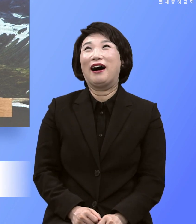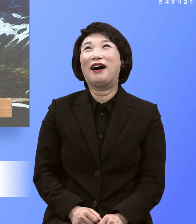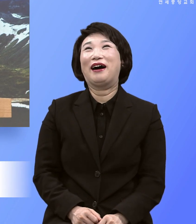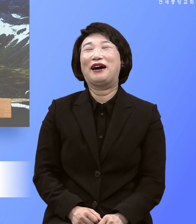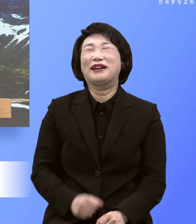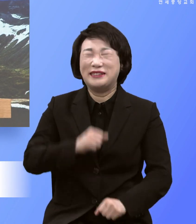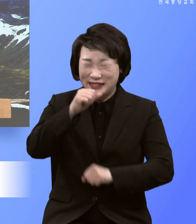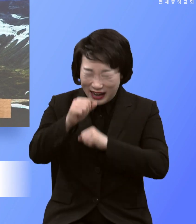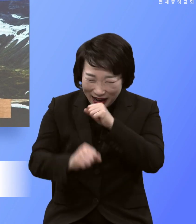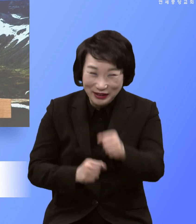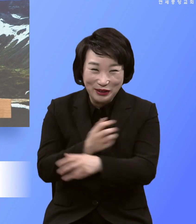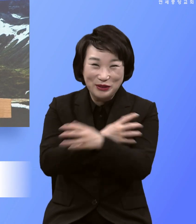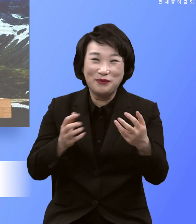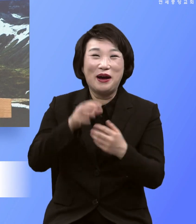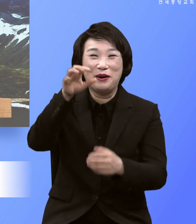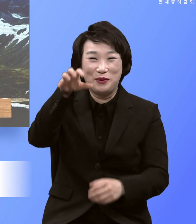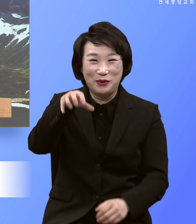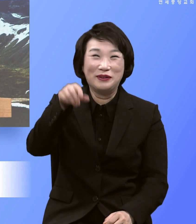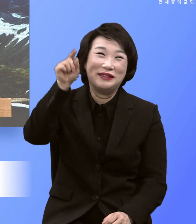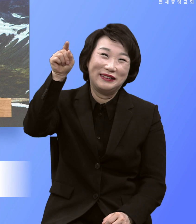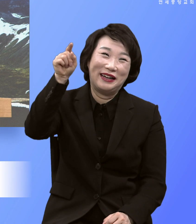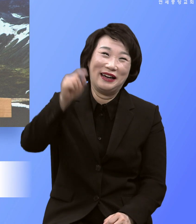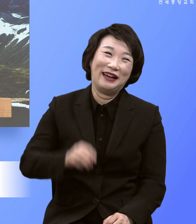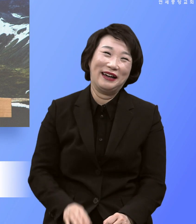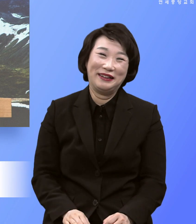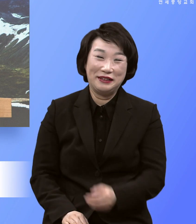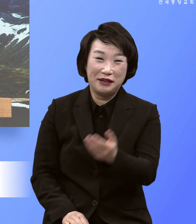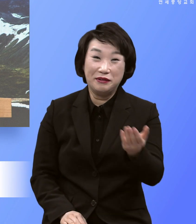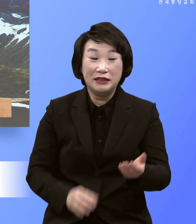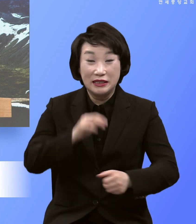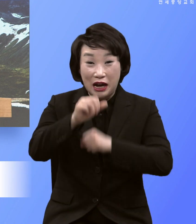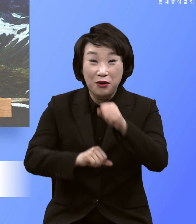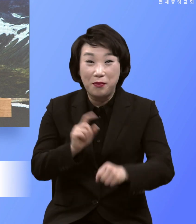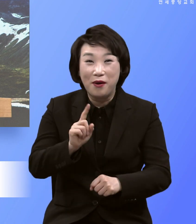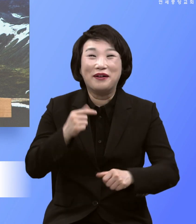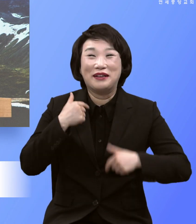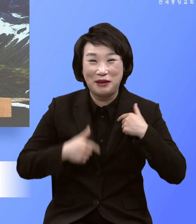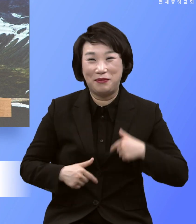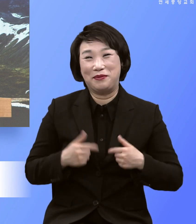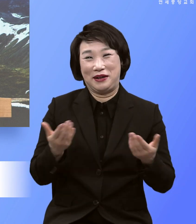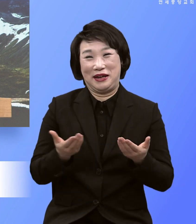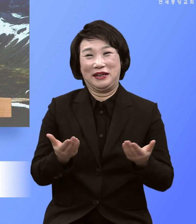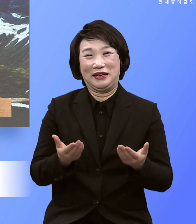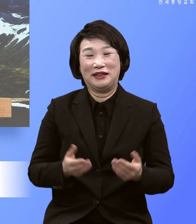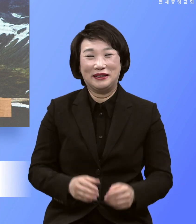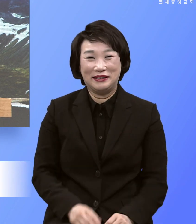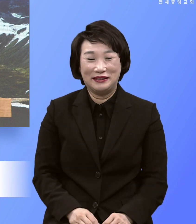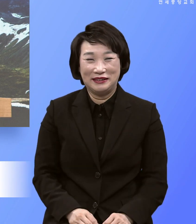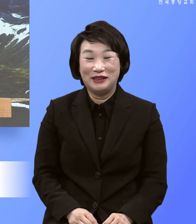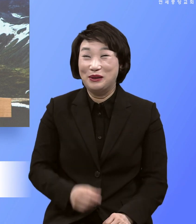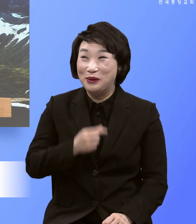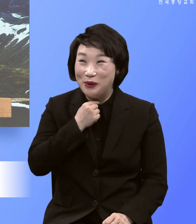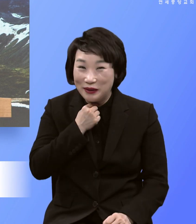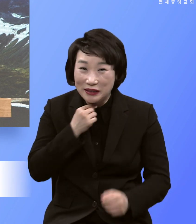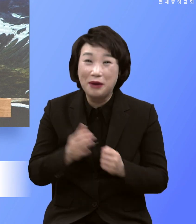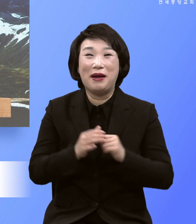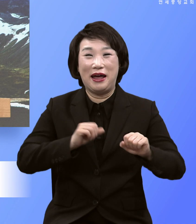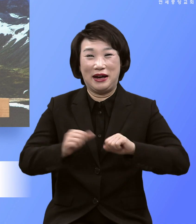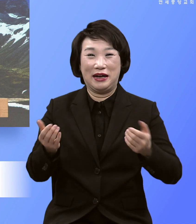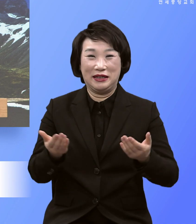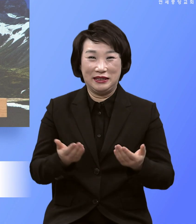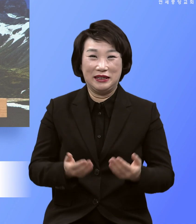아주 자유가 넘칩니다. 자유란 것은 기쁨으로 하는 것, 하고 싶어서 하는